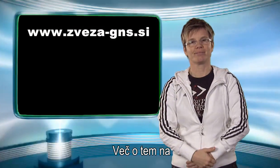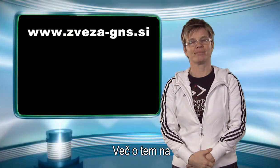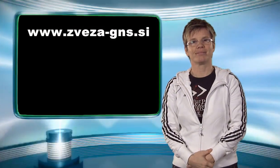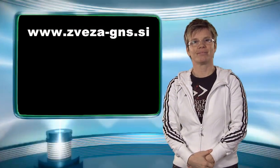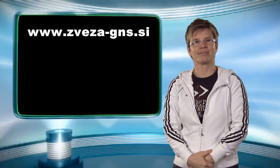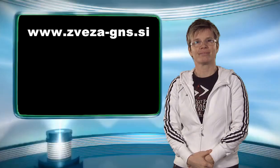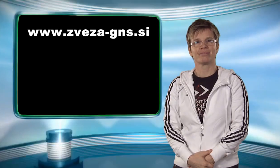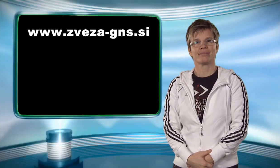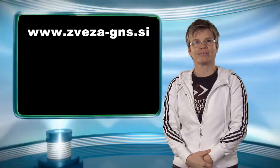zveza-gns.si.